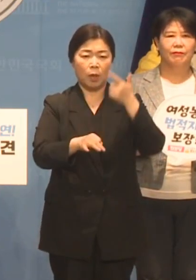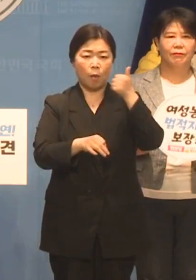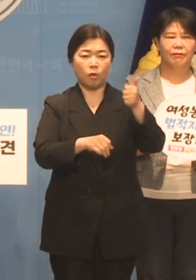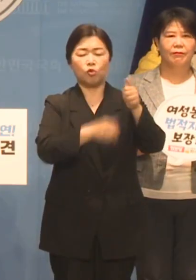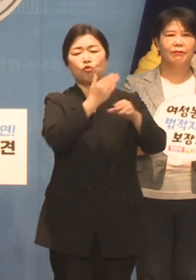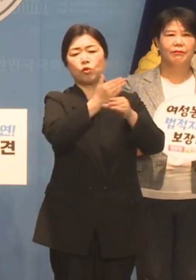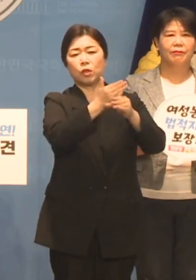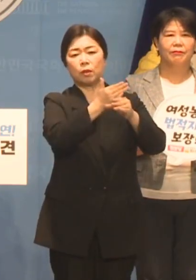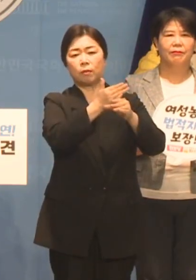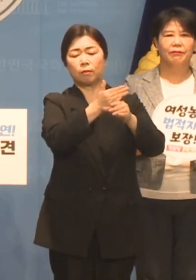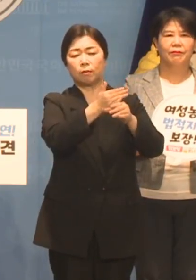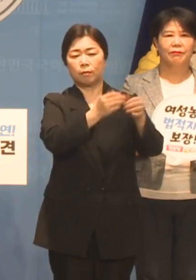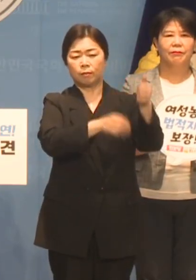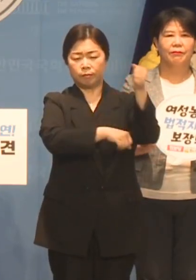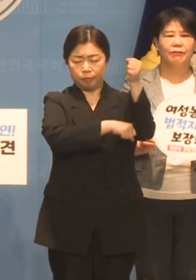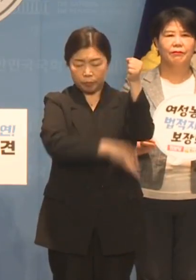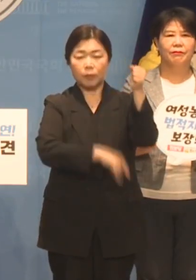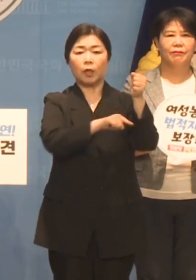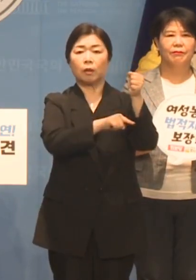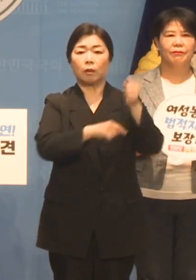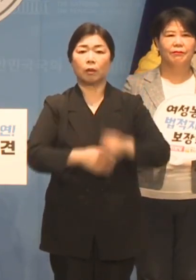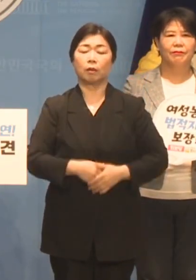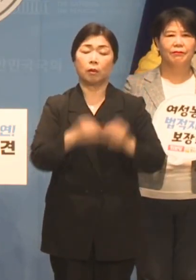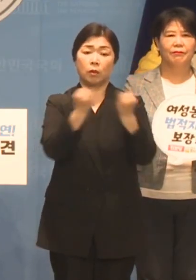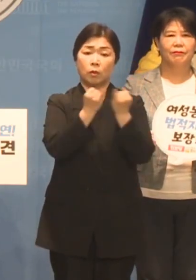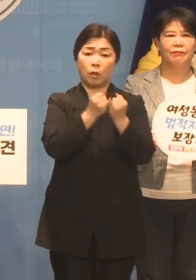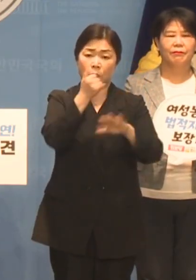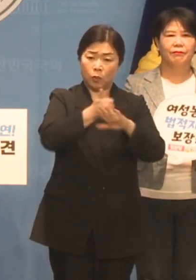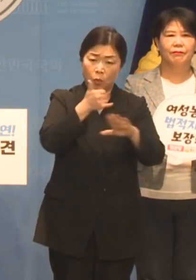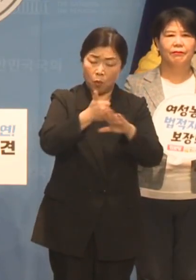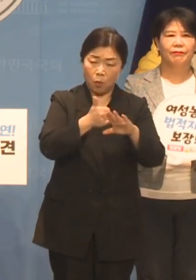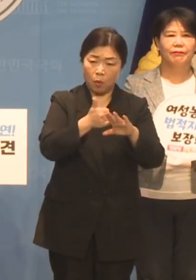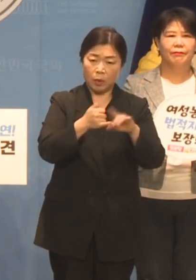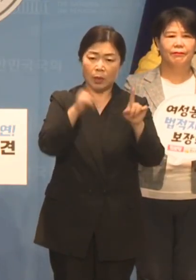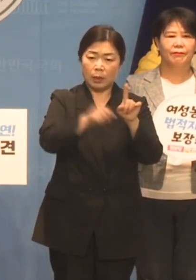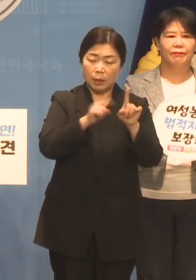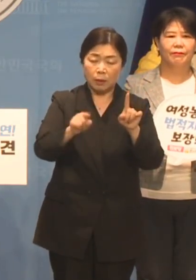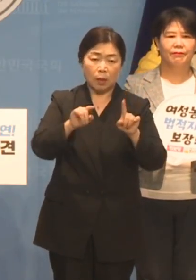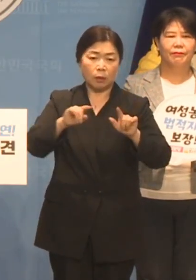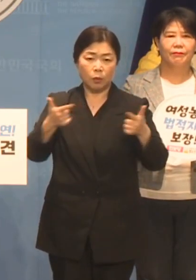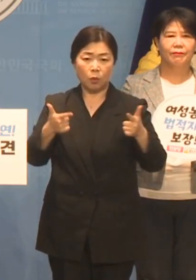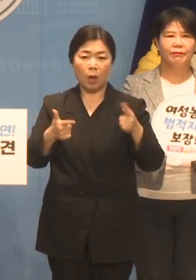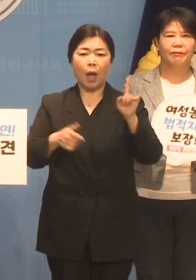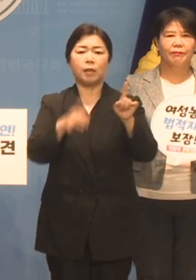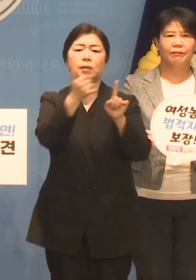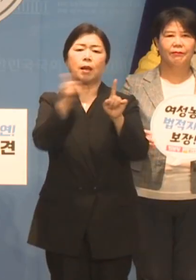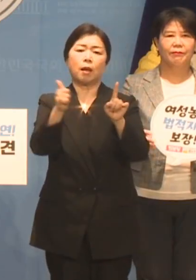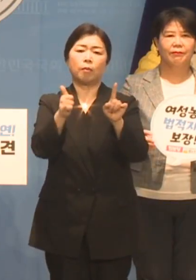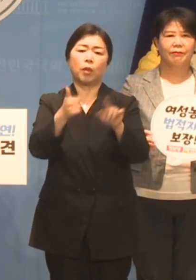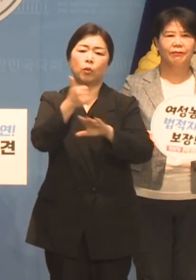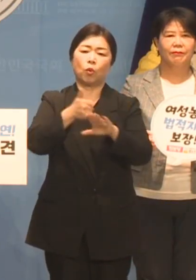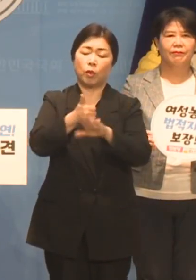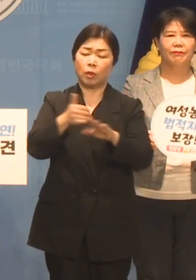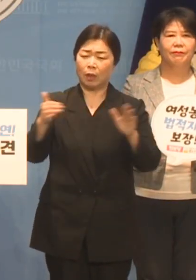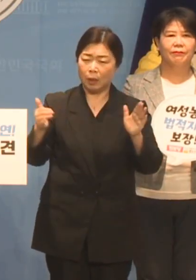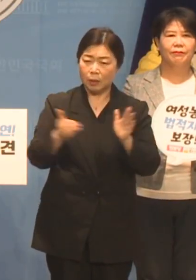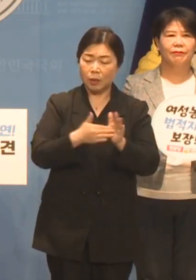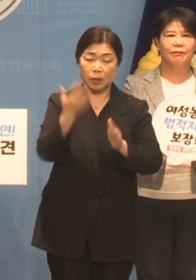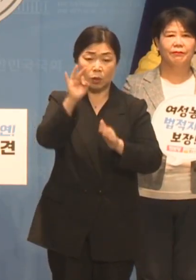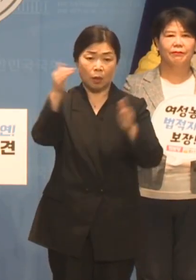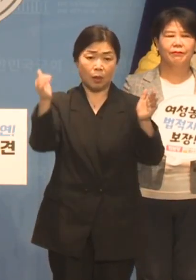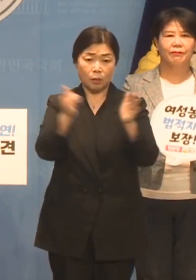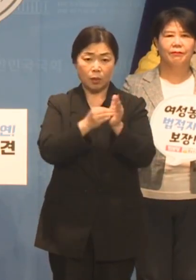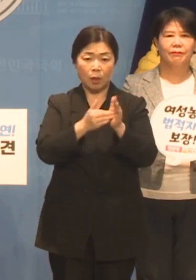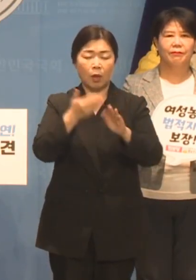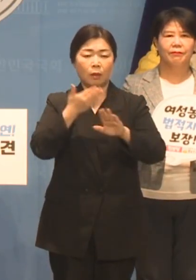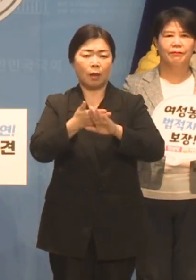강합니다. 여성이 한 농가의 구성원의 1인이 아닌 한 사람의 농민이 되기까지 또